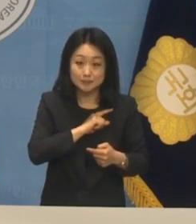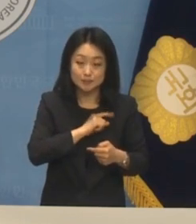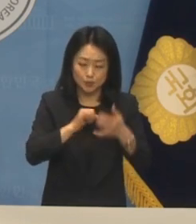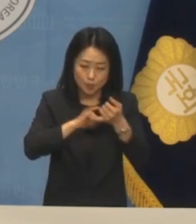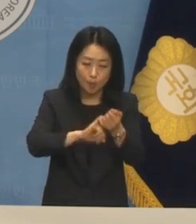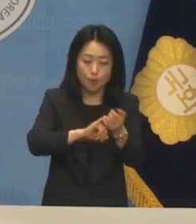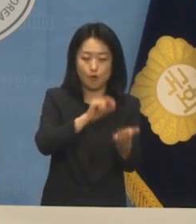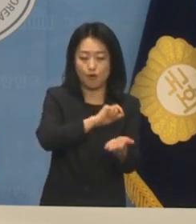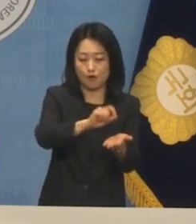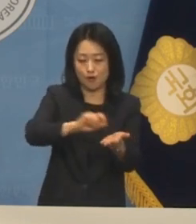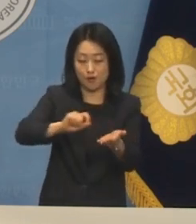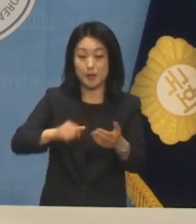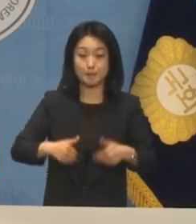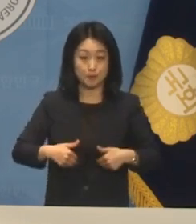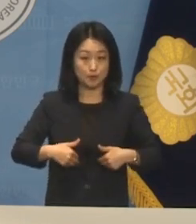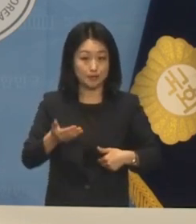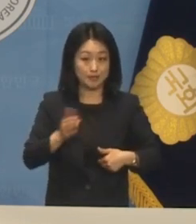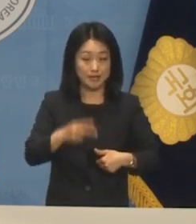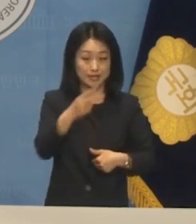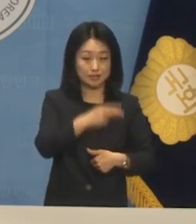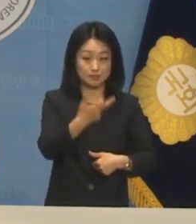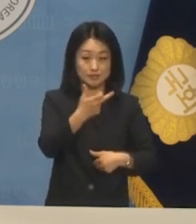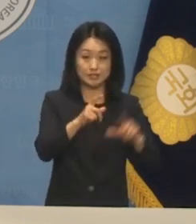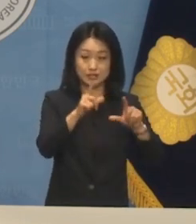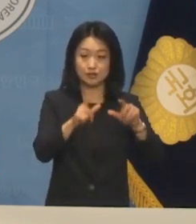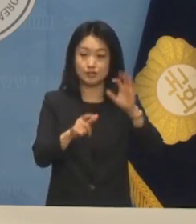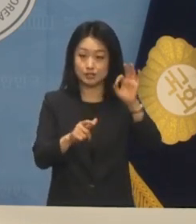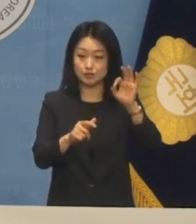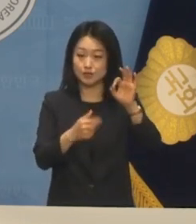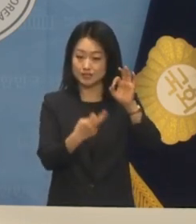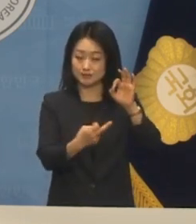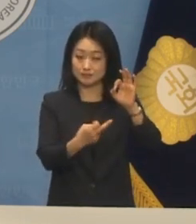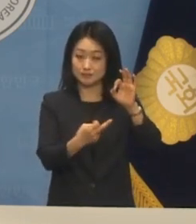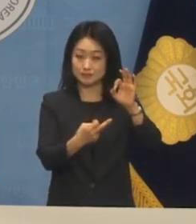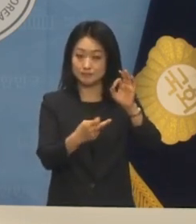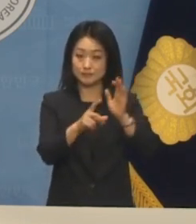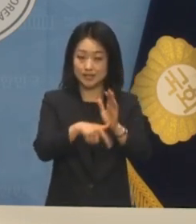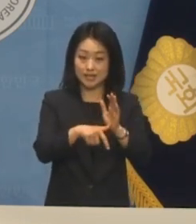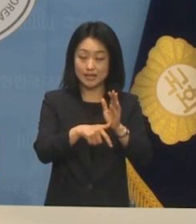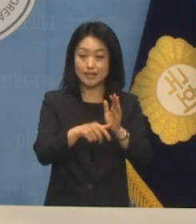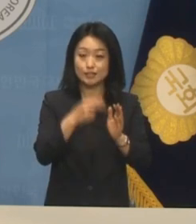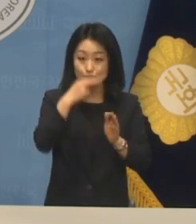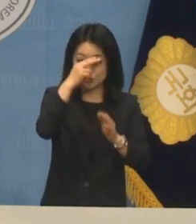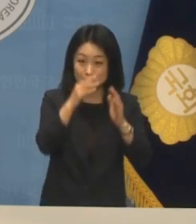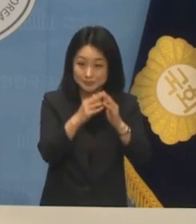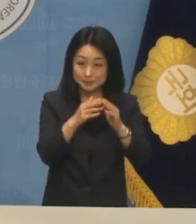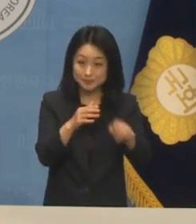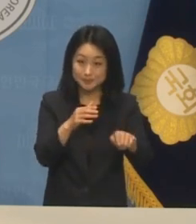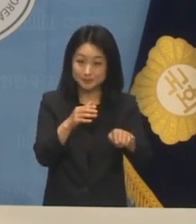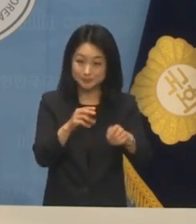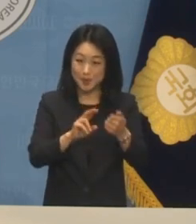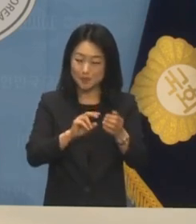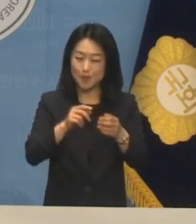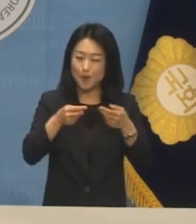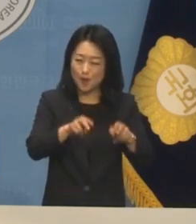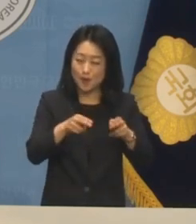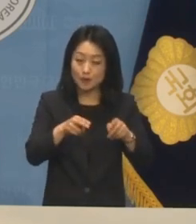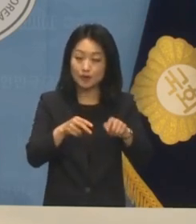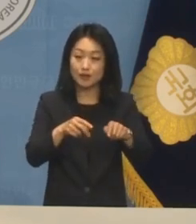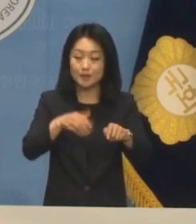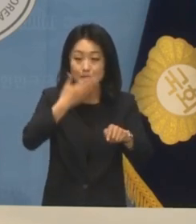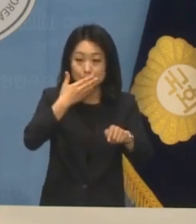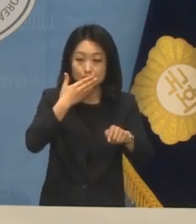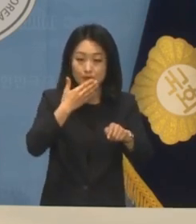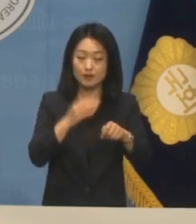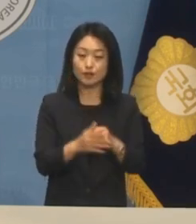있습니다. 그럼에도 불구하고 2017년 10월 12일 같은 식당에서 총 97만 원어치의 업무 추진비를